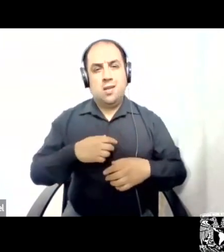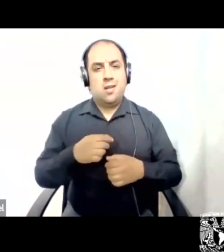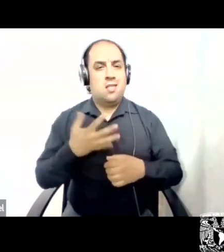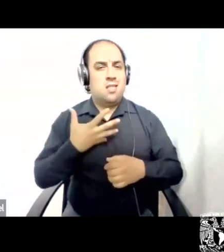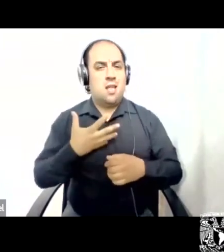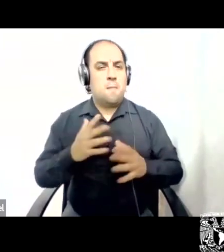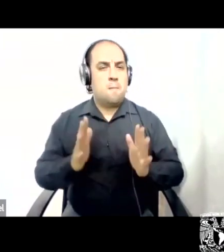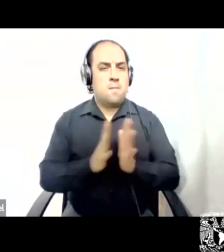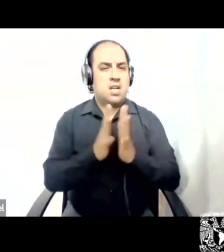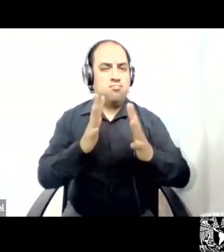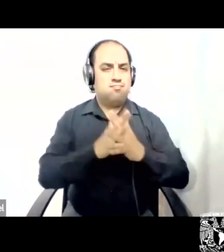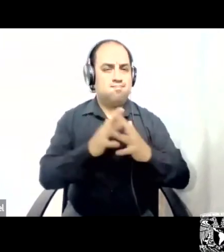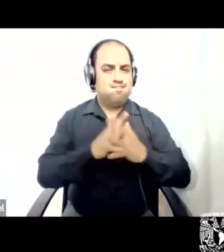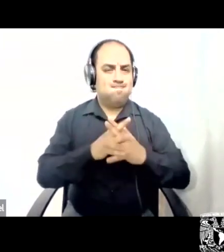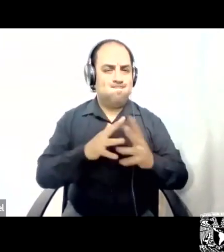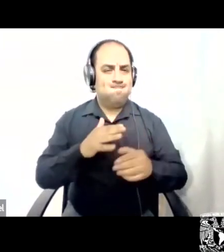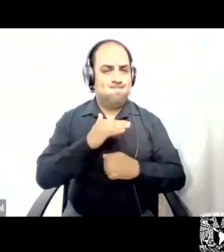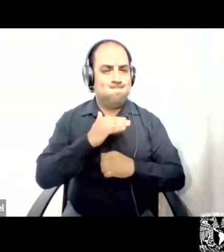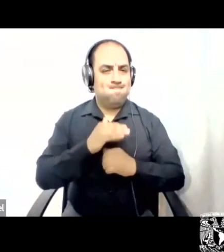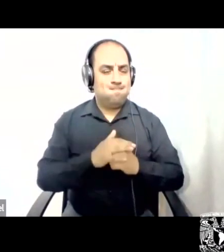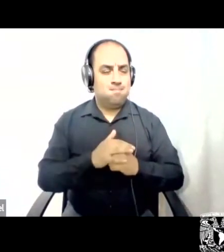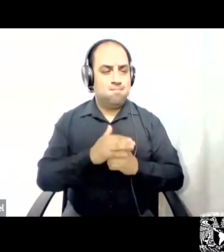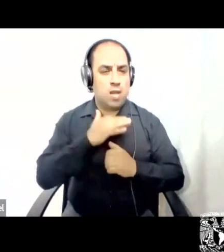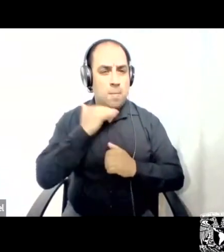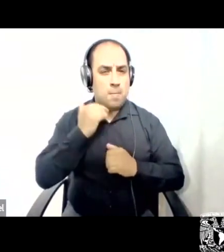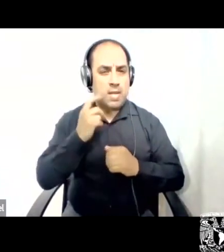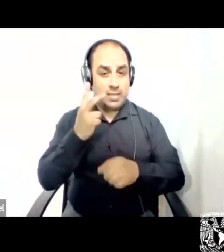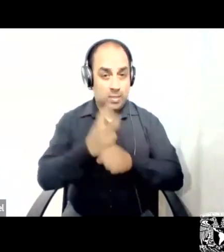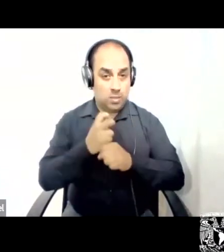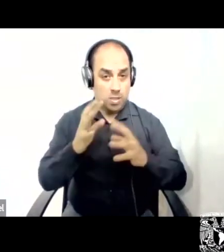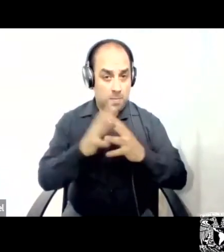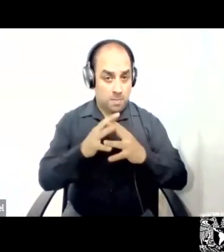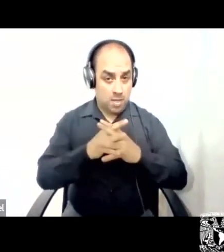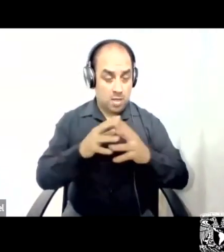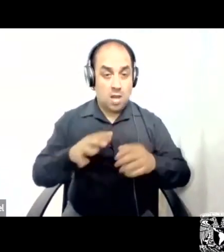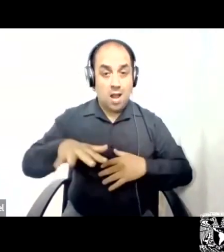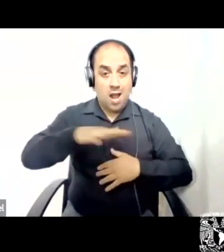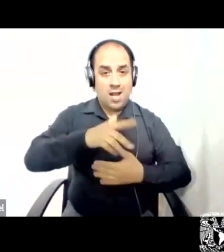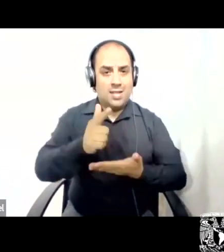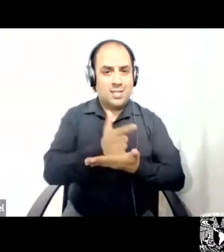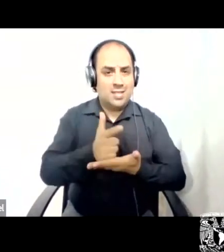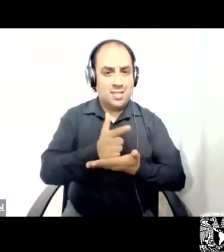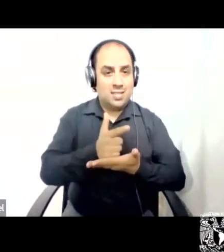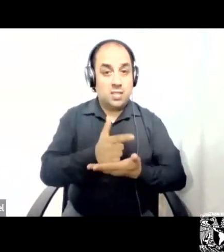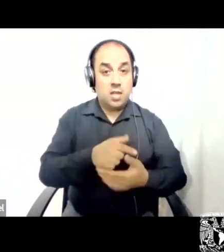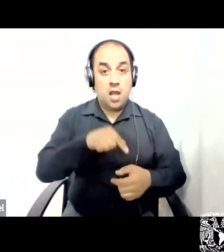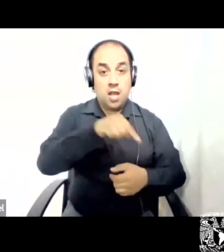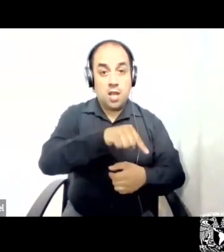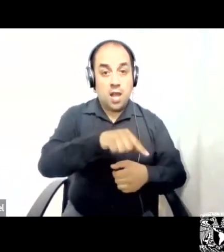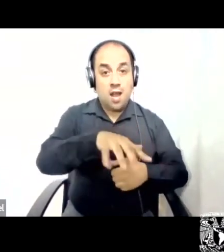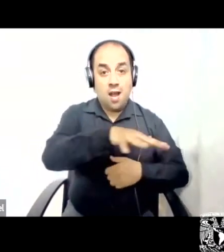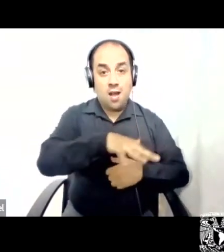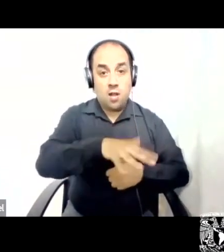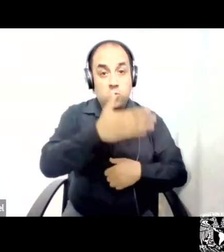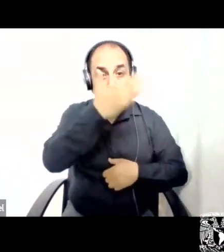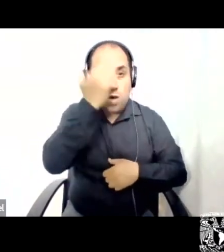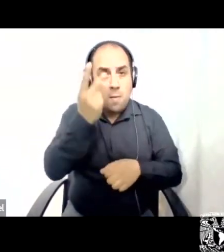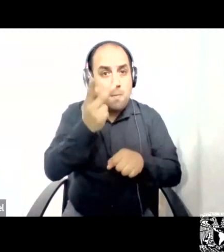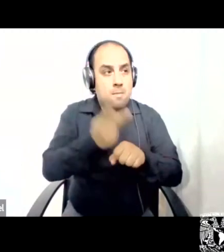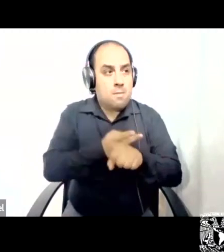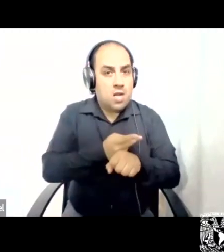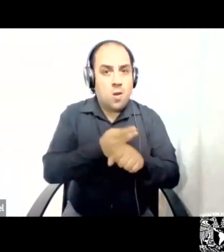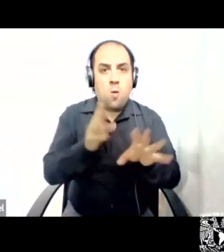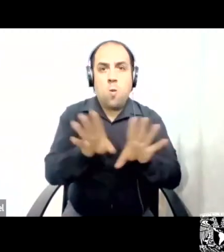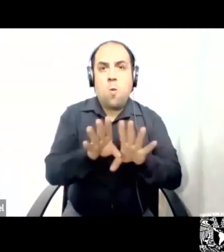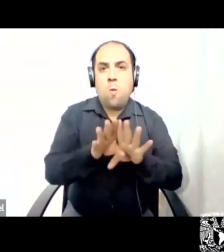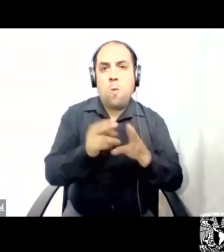la zona gris es esa zona en la cual no sabemos exactamente dónde estamos, cómo funciona. Y vayamos